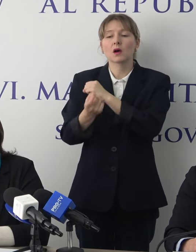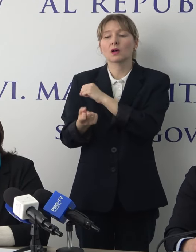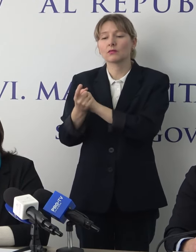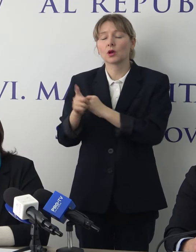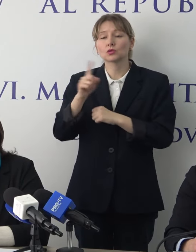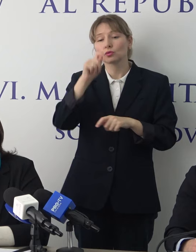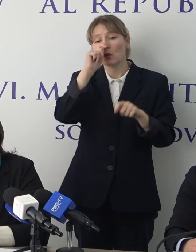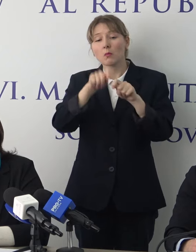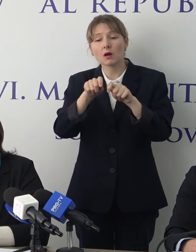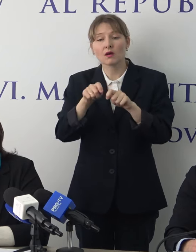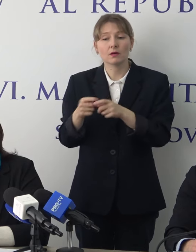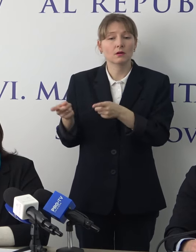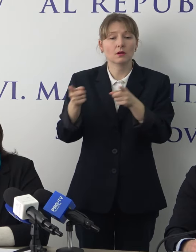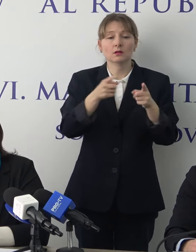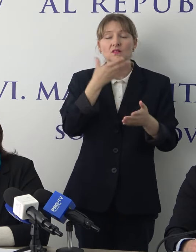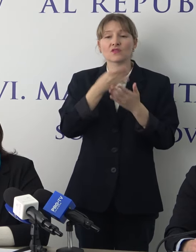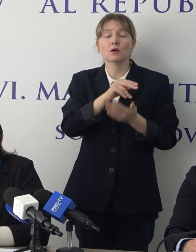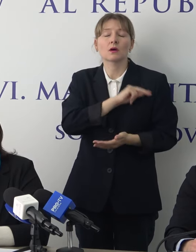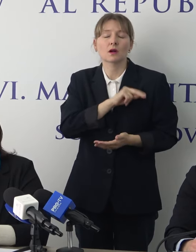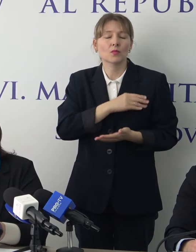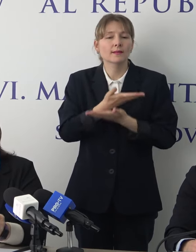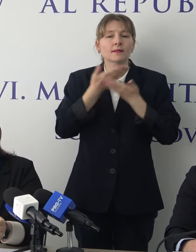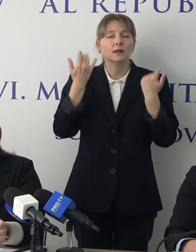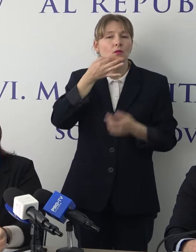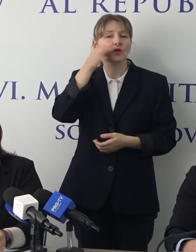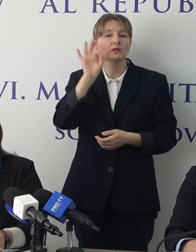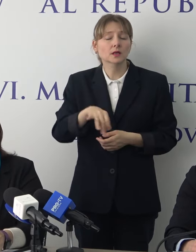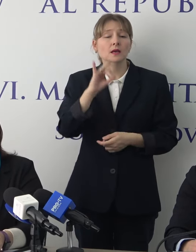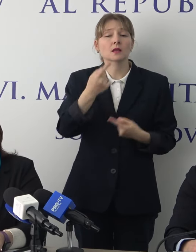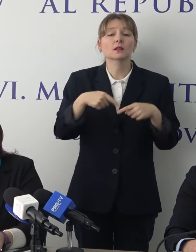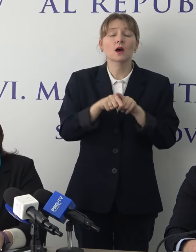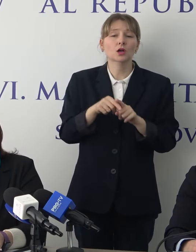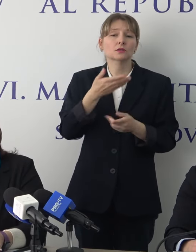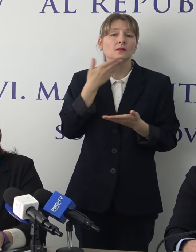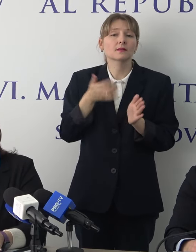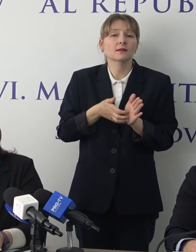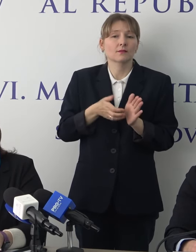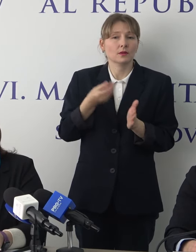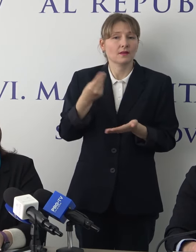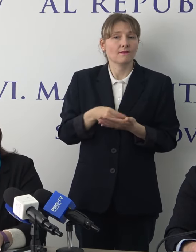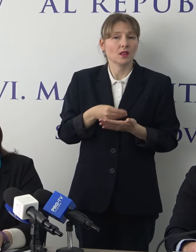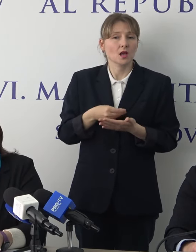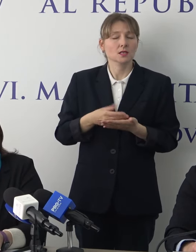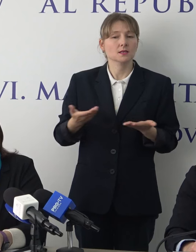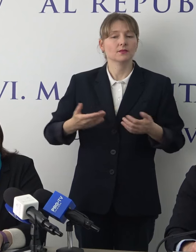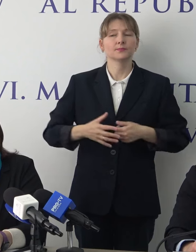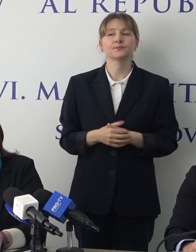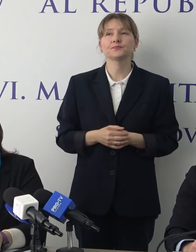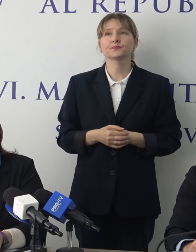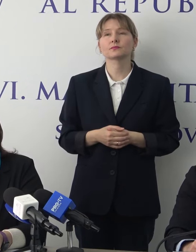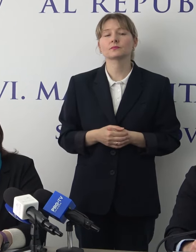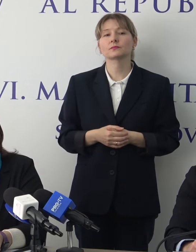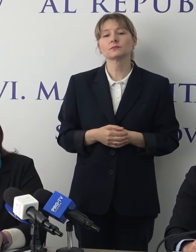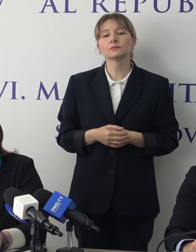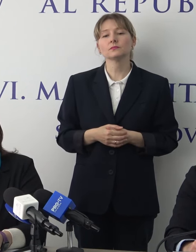analiză foarte apropiată a acțiunilor lor și cu resurse limitate de acțiune. I would like to express UNICEF's recognition